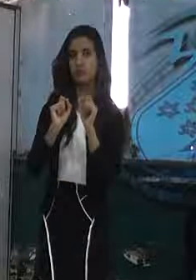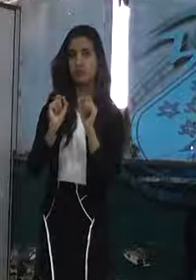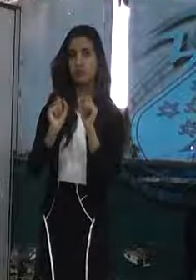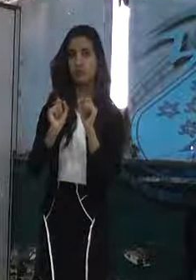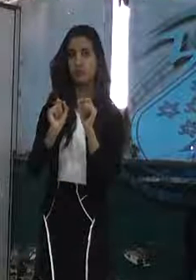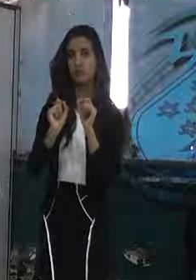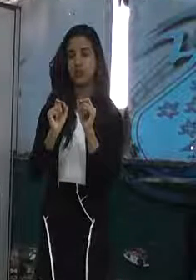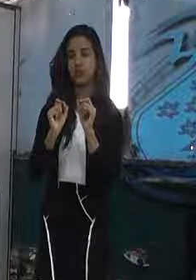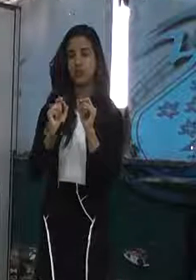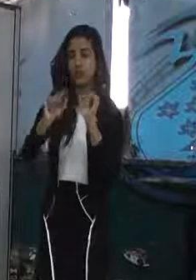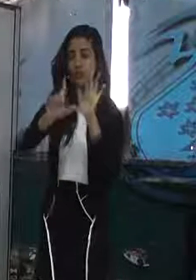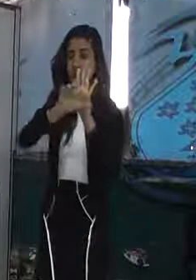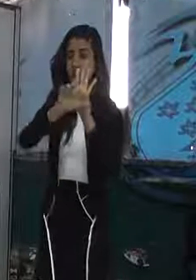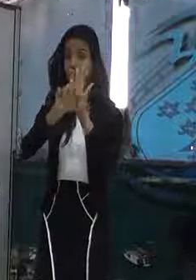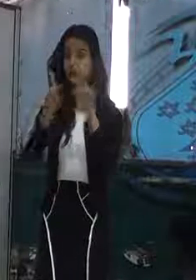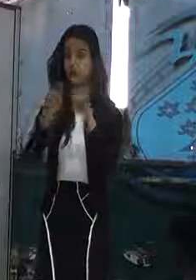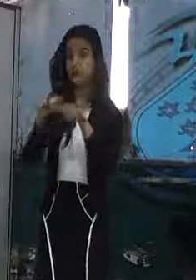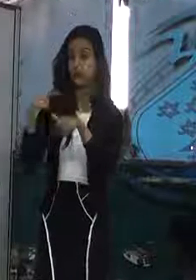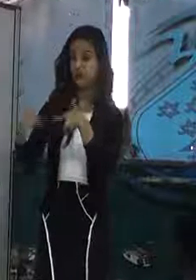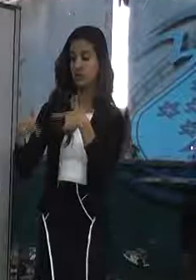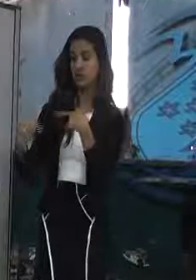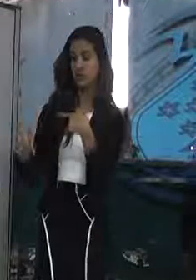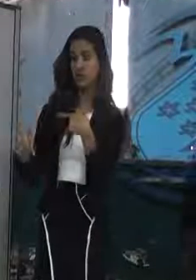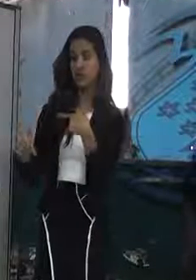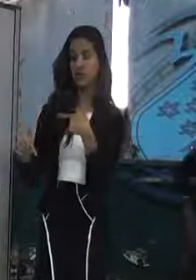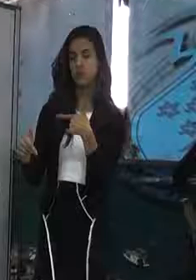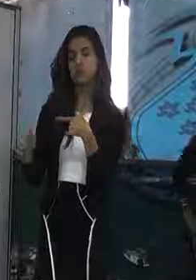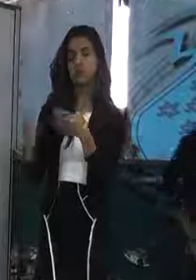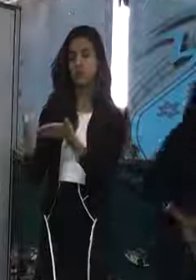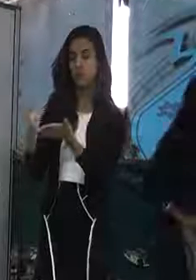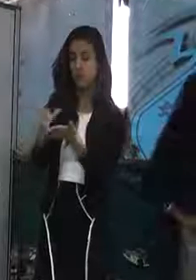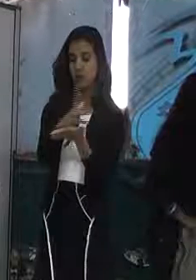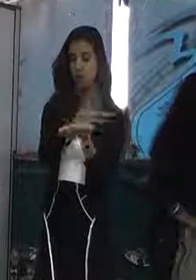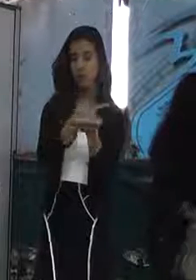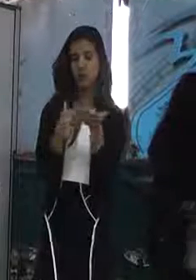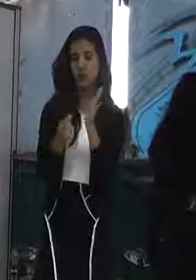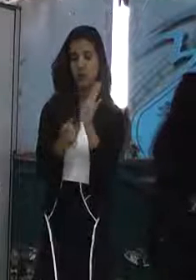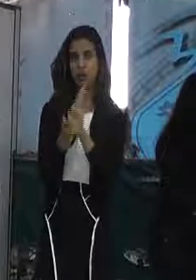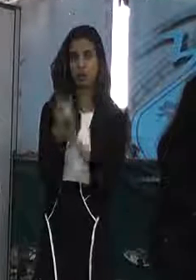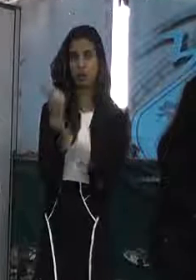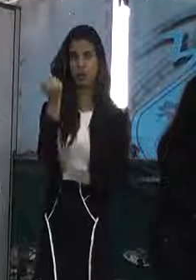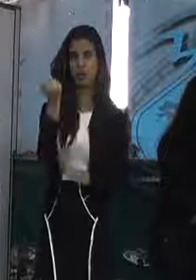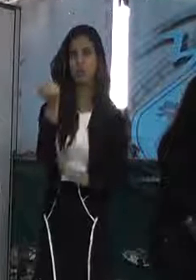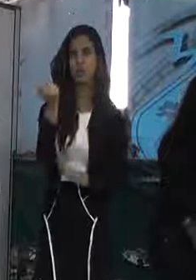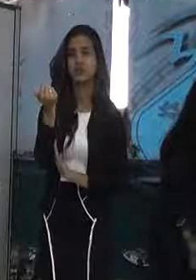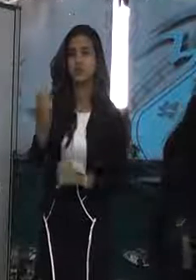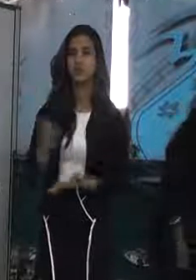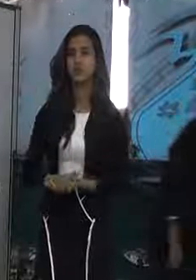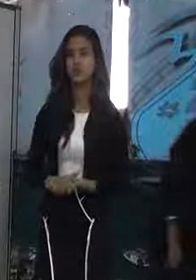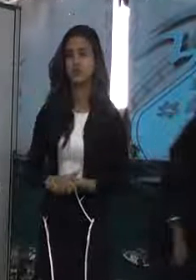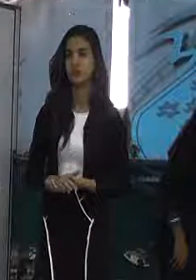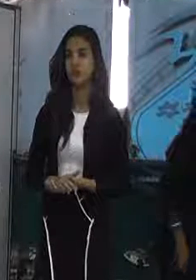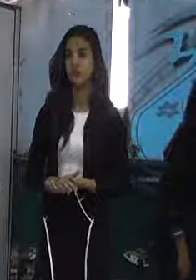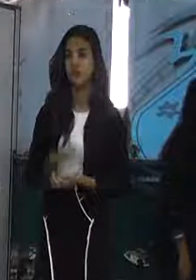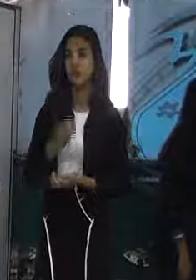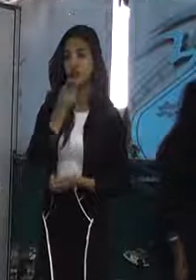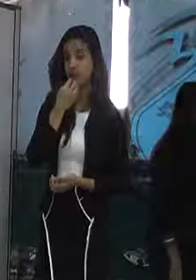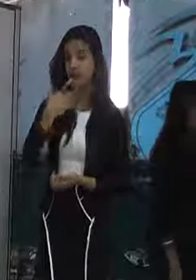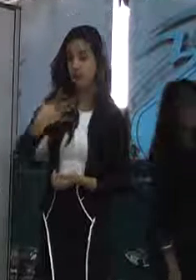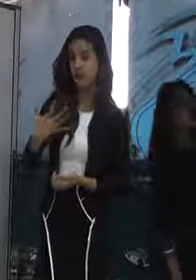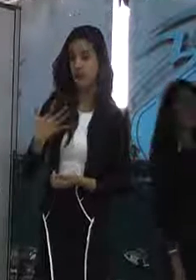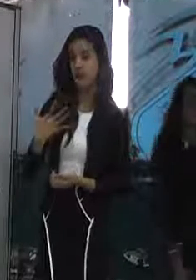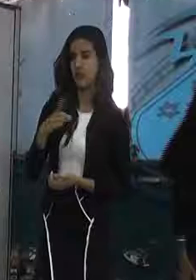serviço de distribuição e coleta de valores, de malotes de valores e bens